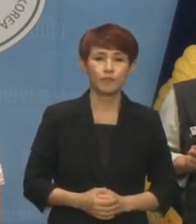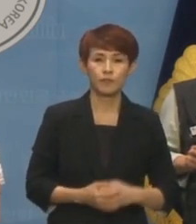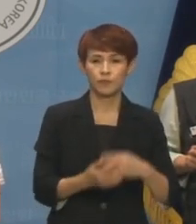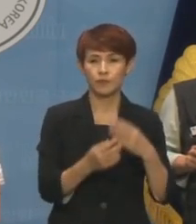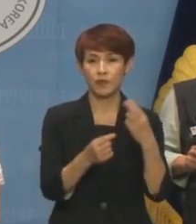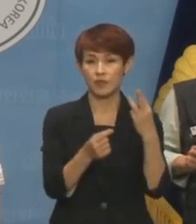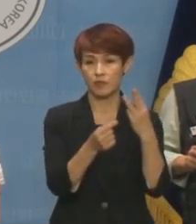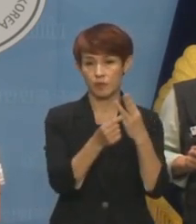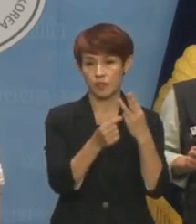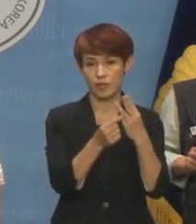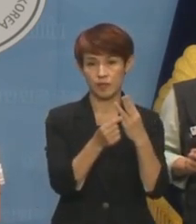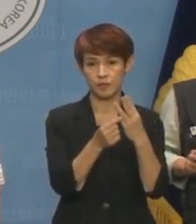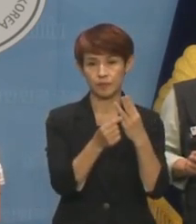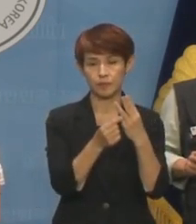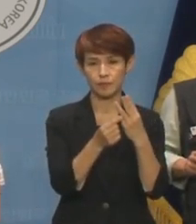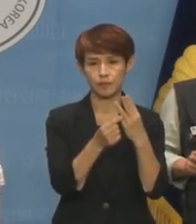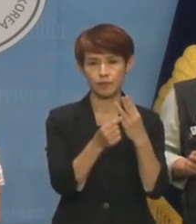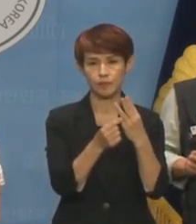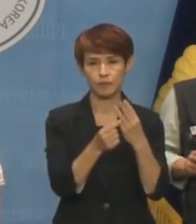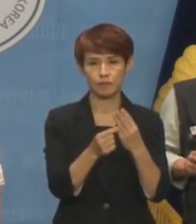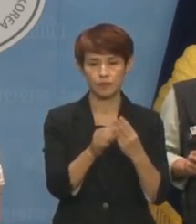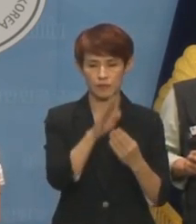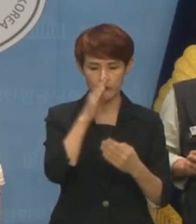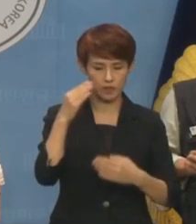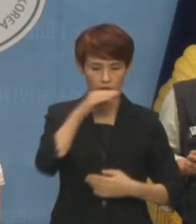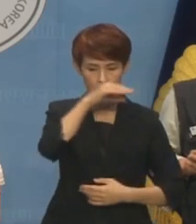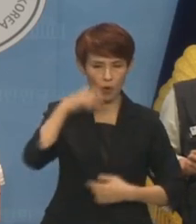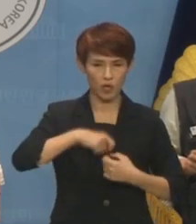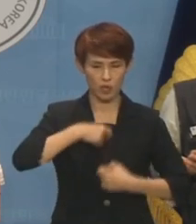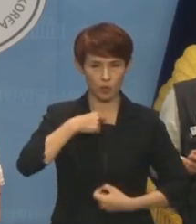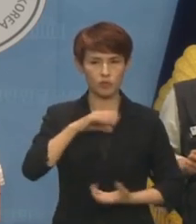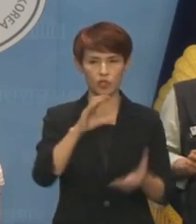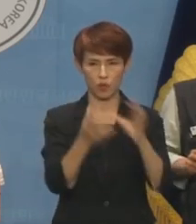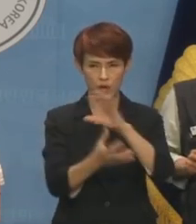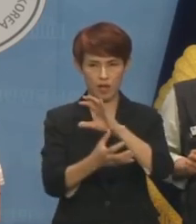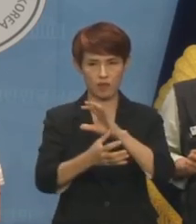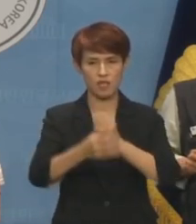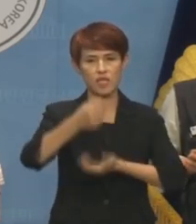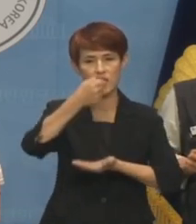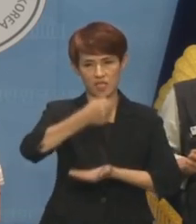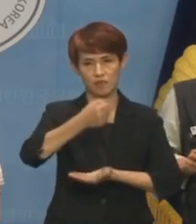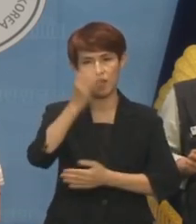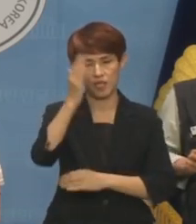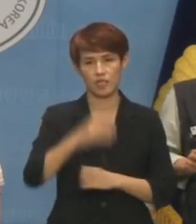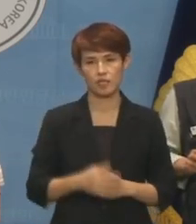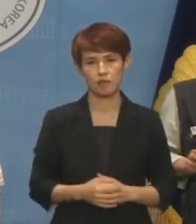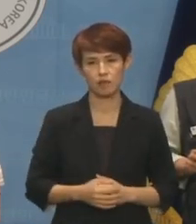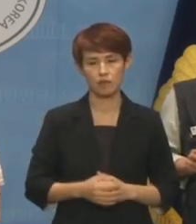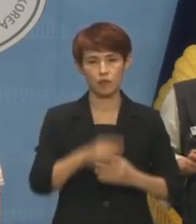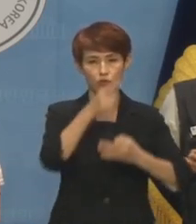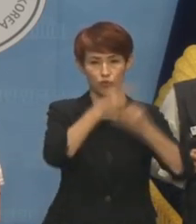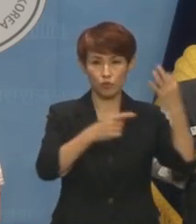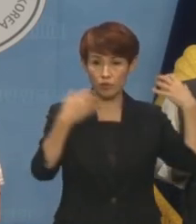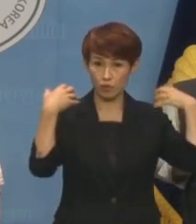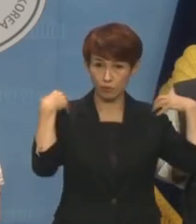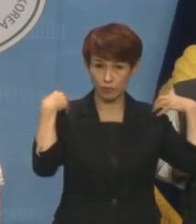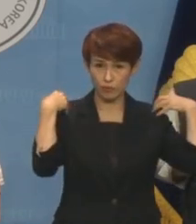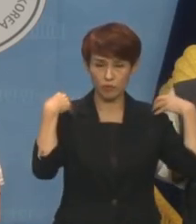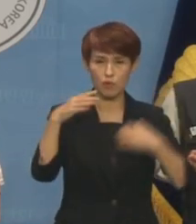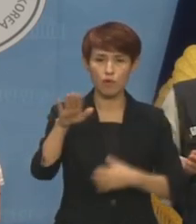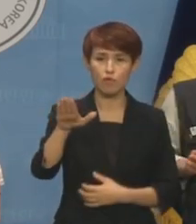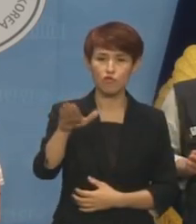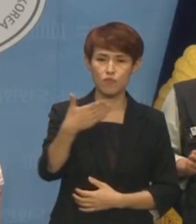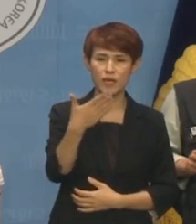세 번째입니다. 정의로운 전환기금을 이야기하고 있습니다. 하지만 윤석열 정부는